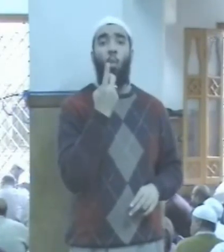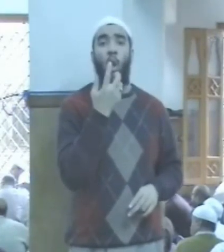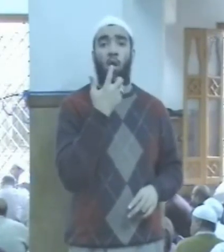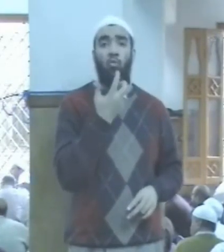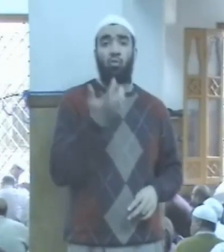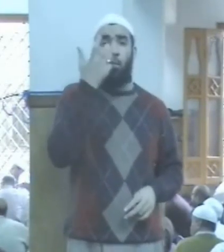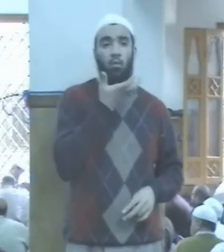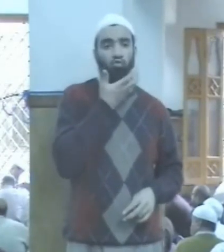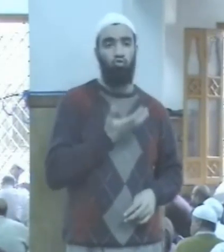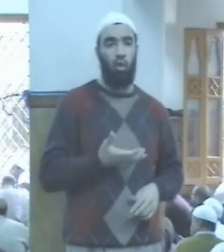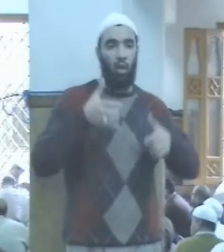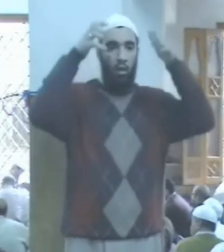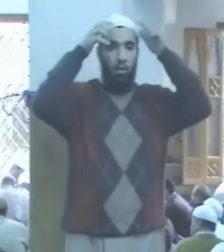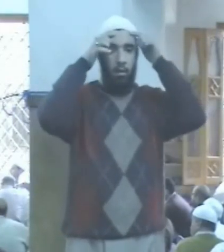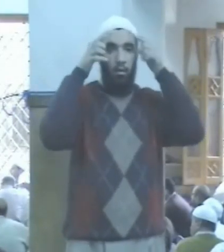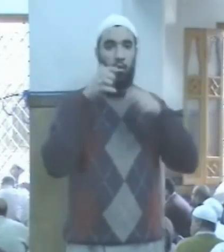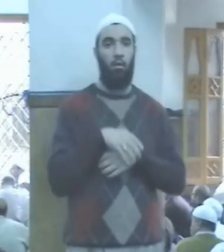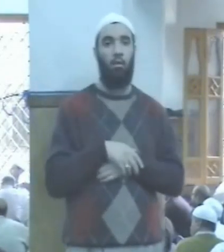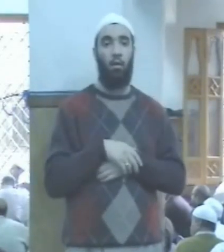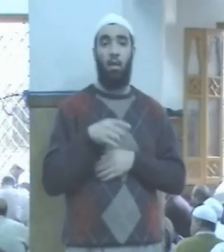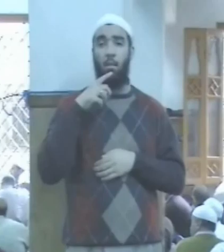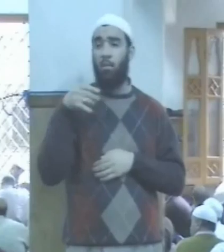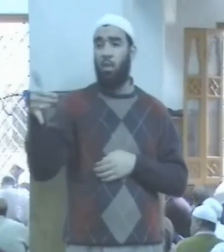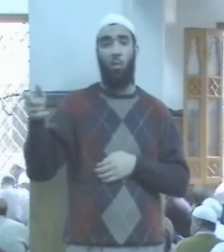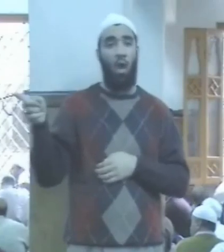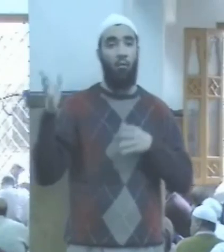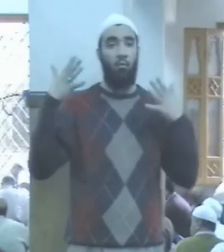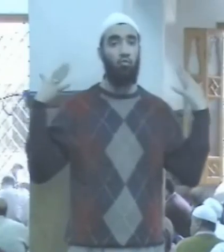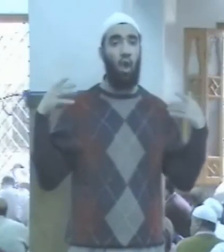لا ينكر هذا المنكر،